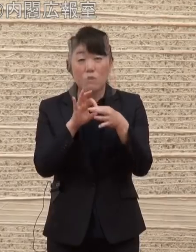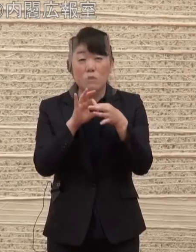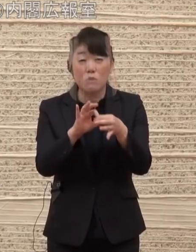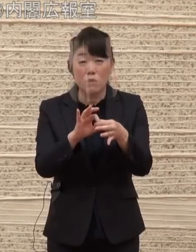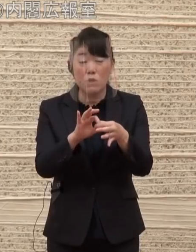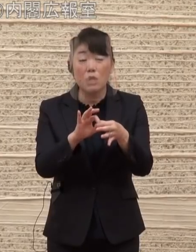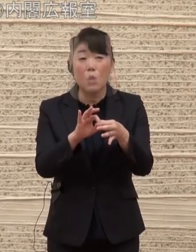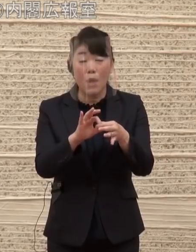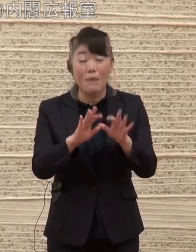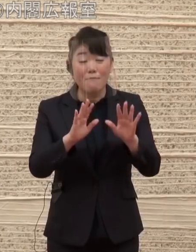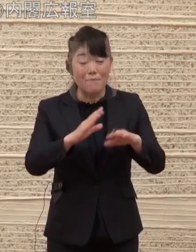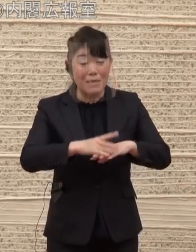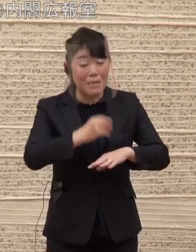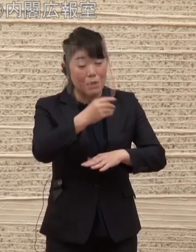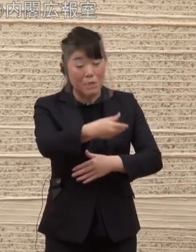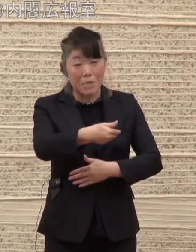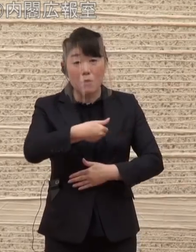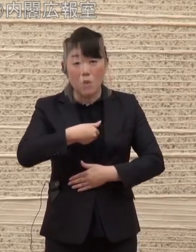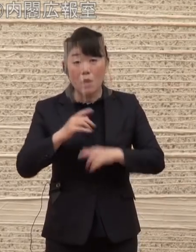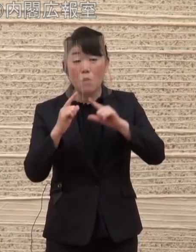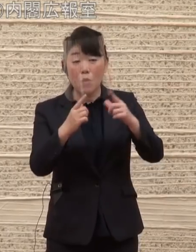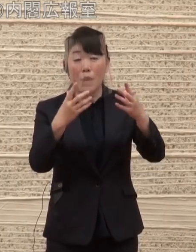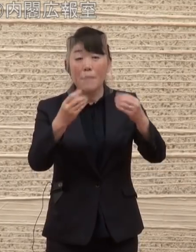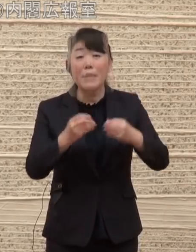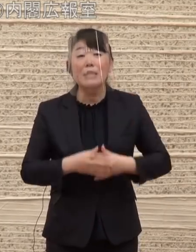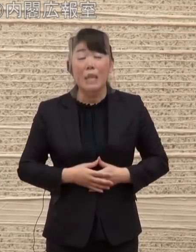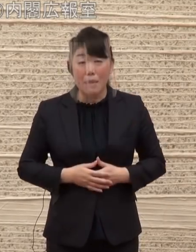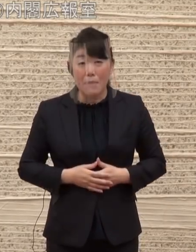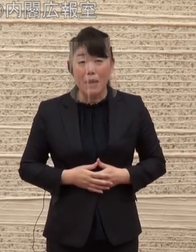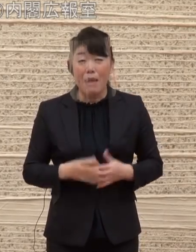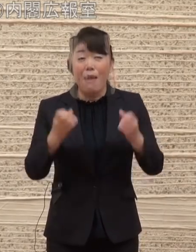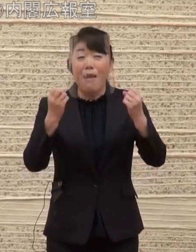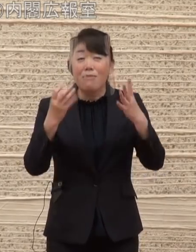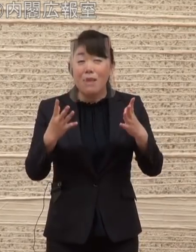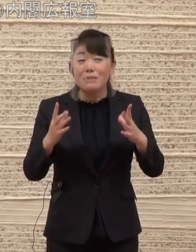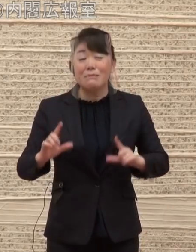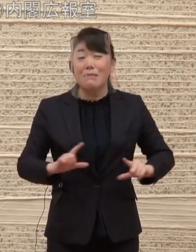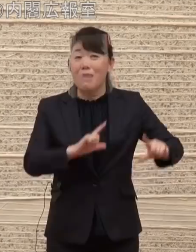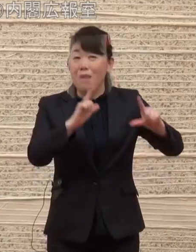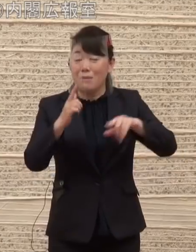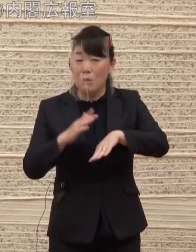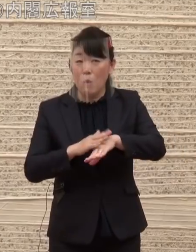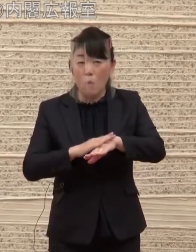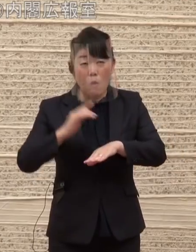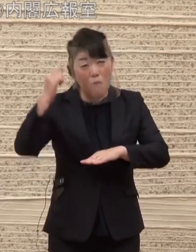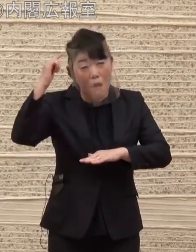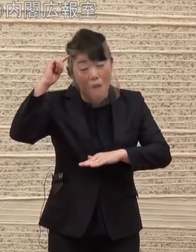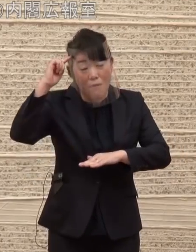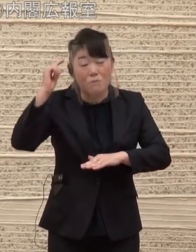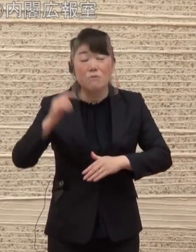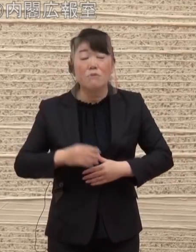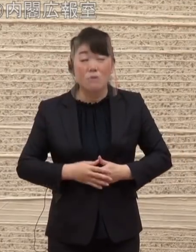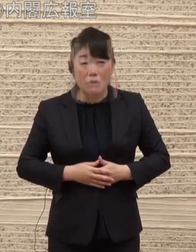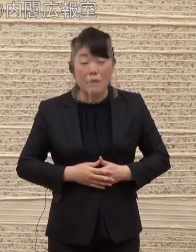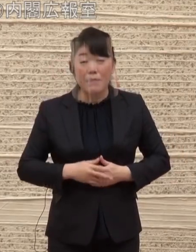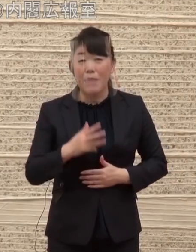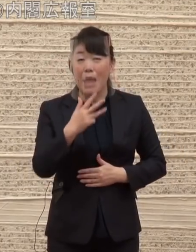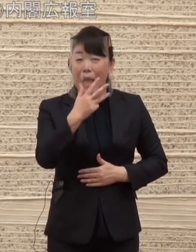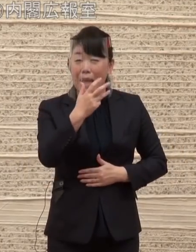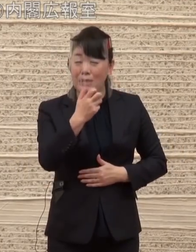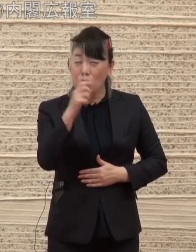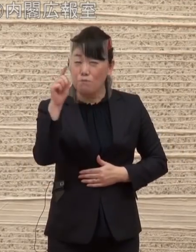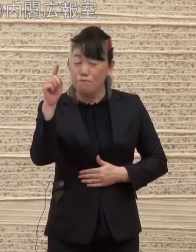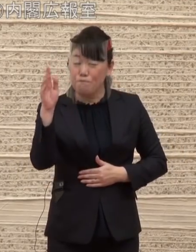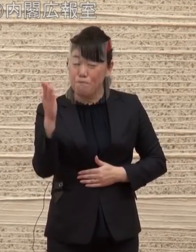の最初の質問でも答えをさせていただきましたように新たな日を作り上げていくという中において8割人との接触